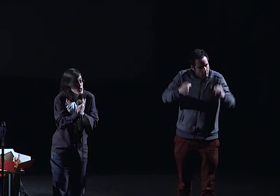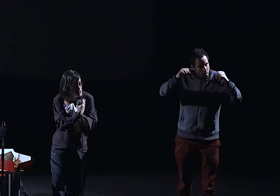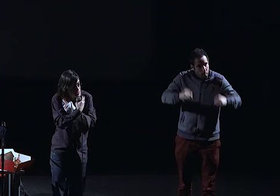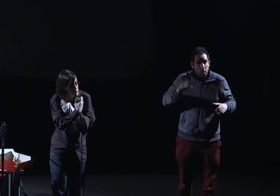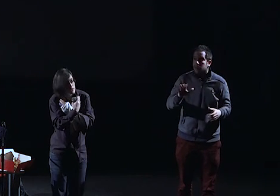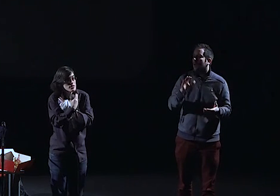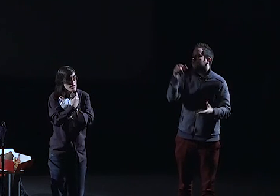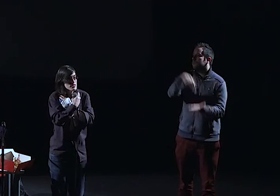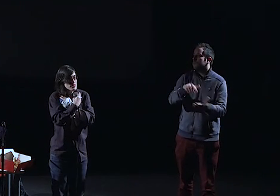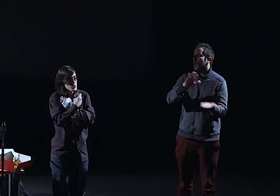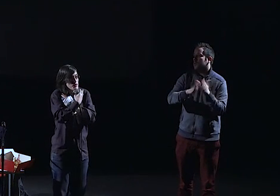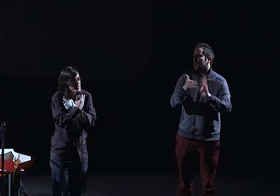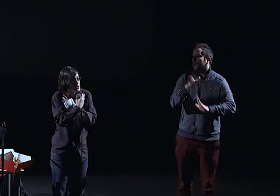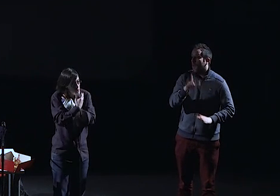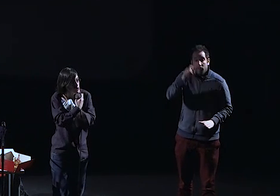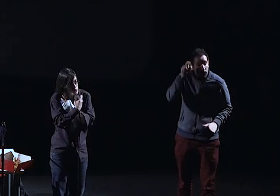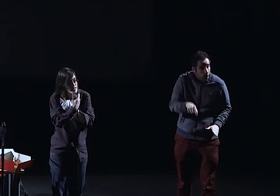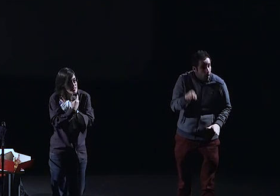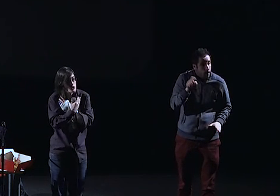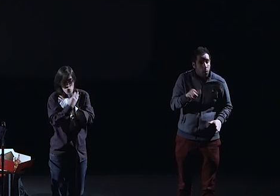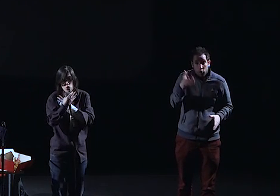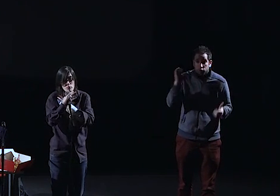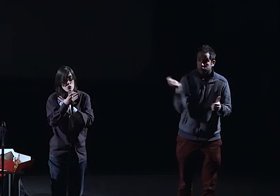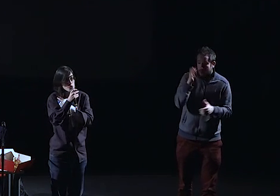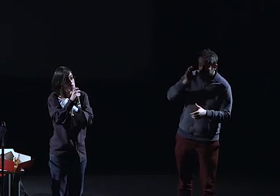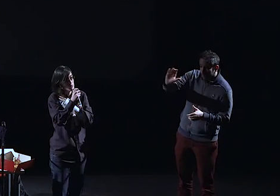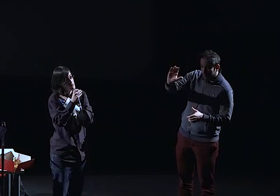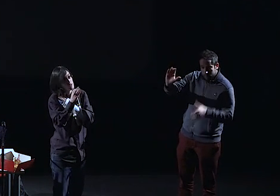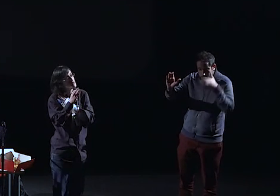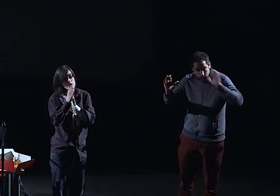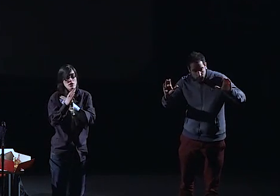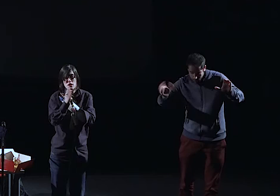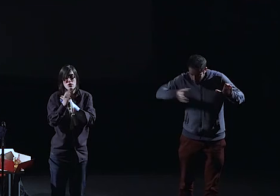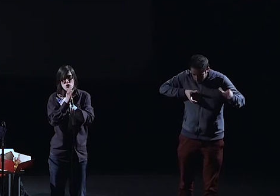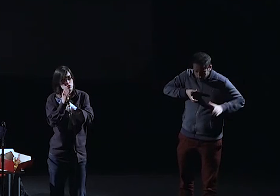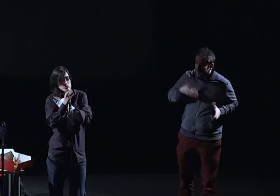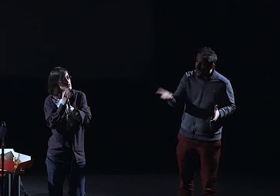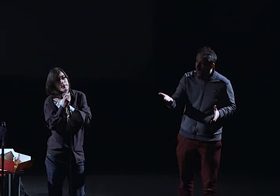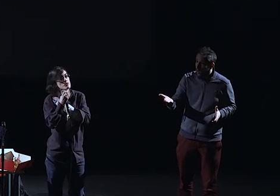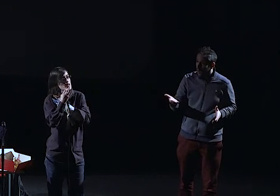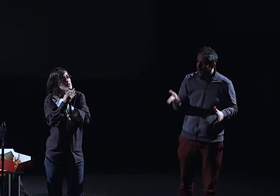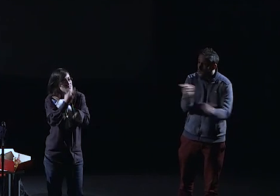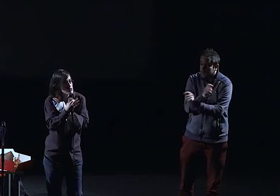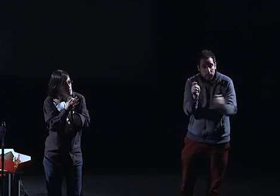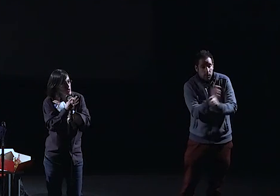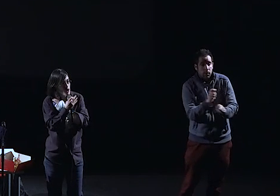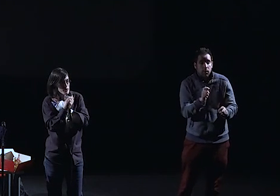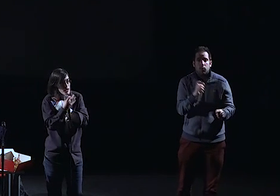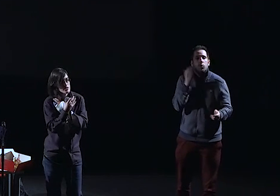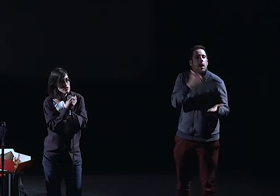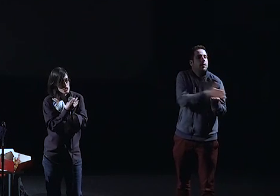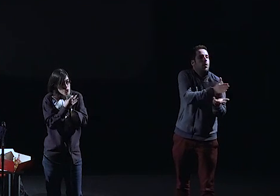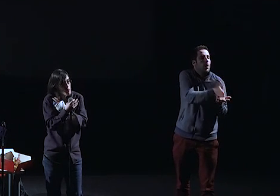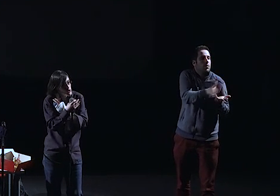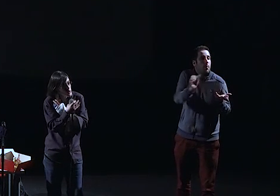plus, dans le milieu associatif, quoi. Il faut faire ça. Il faut prendre soin les uns des autres. D'autant plus aujourd'hui où, là, je vais pas vous faire tous les sens que ça peut avoir, mais